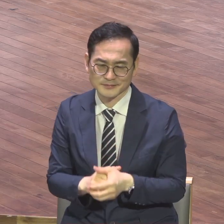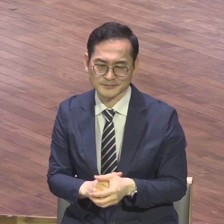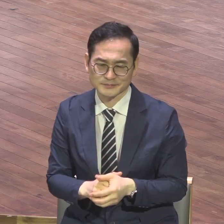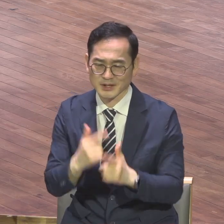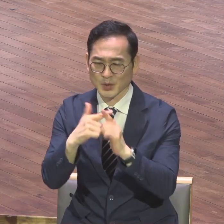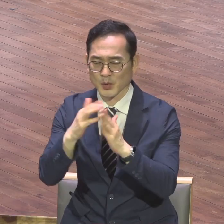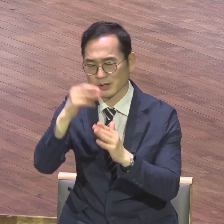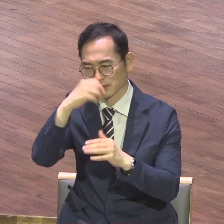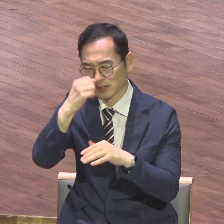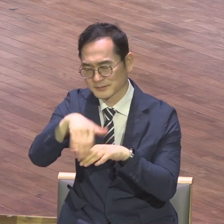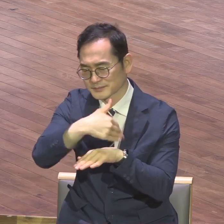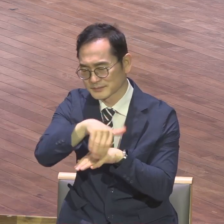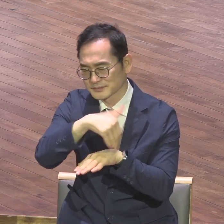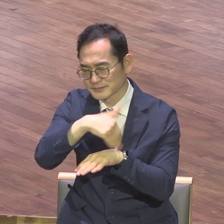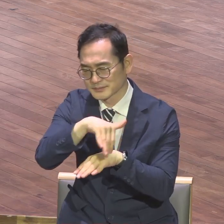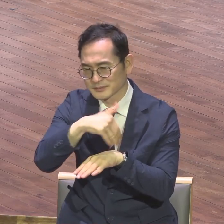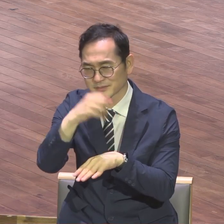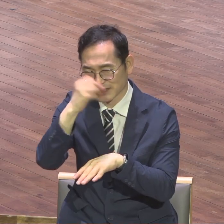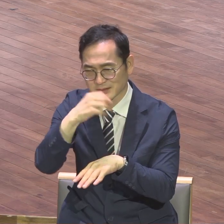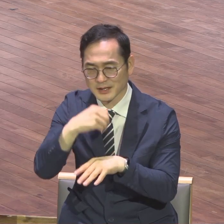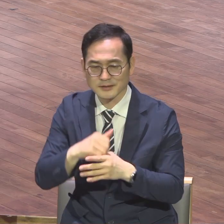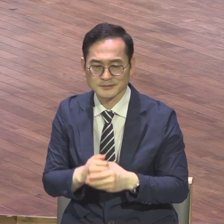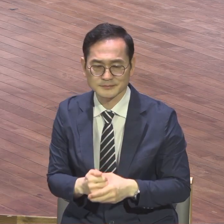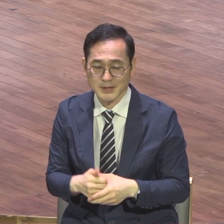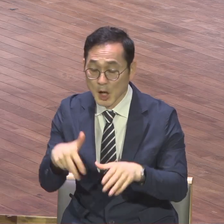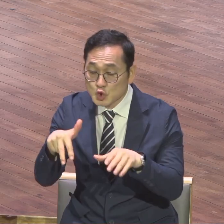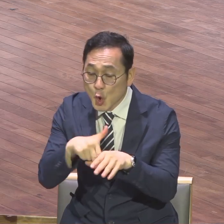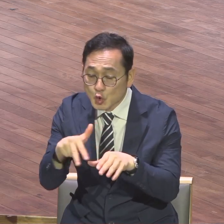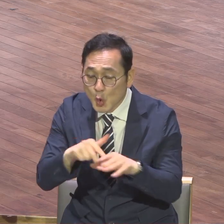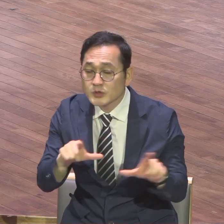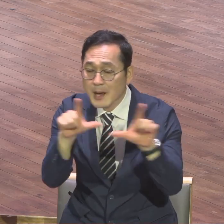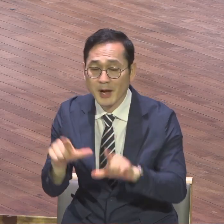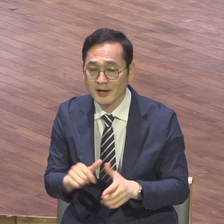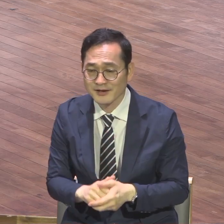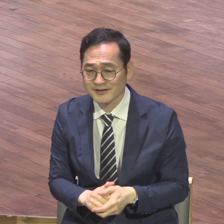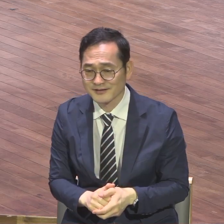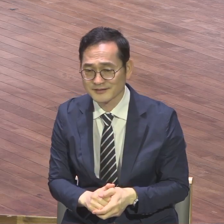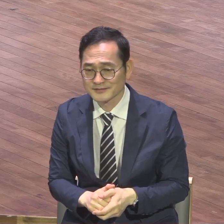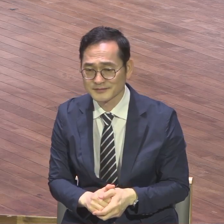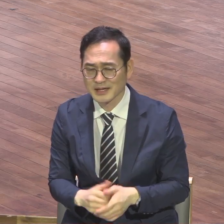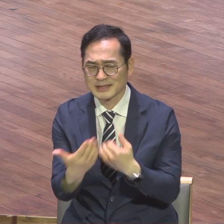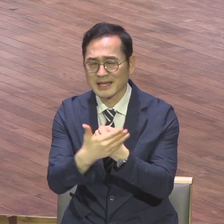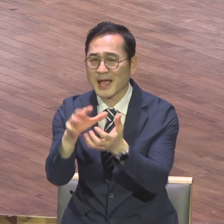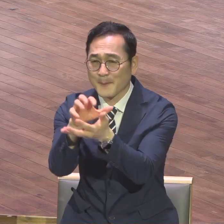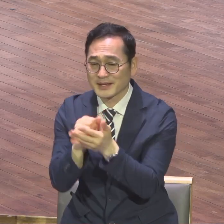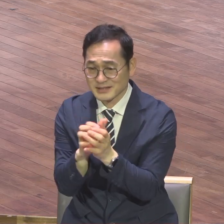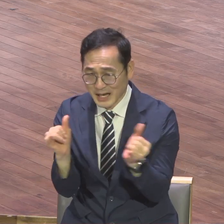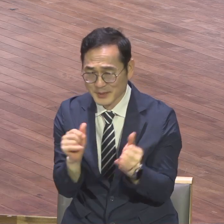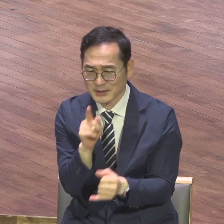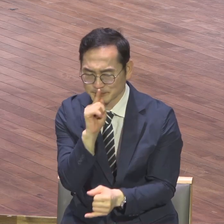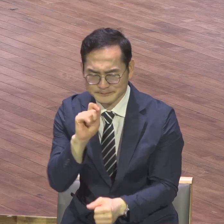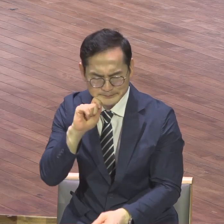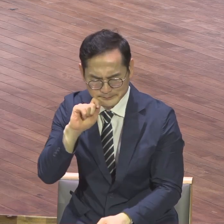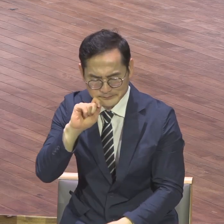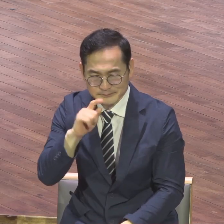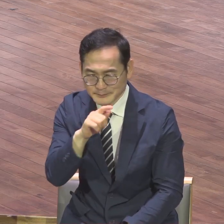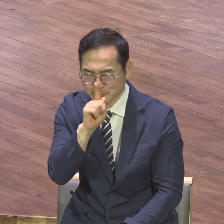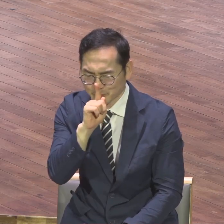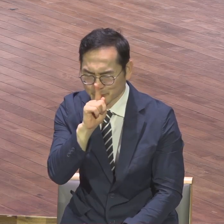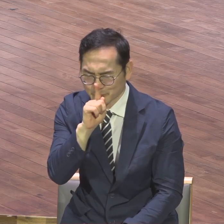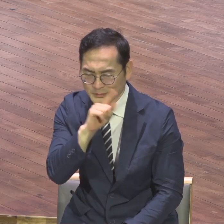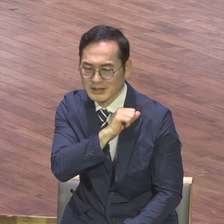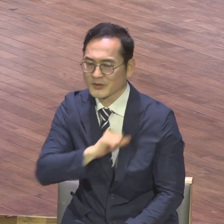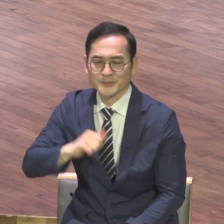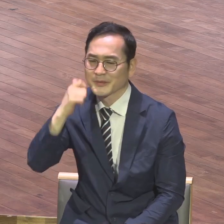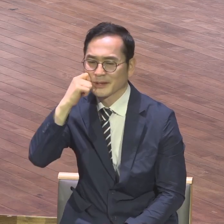다니고 있어요. 그냥 그 종교생활하고 있어요. 은혜 받은 사람 특징은 말하게 돼 있어요. 말 안 하고